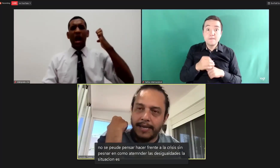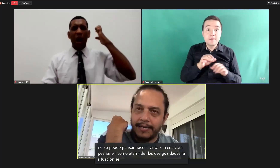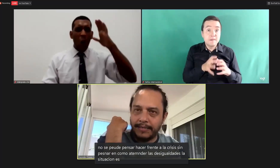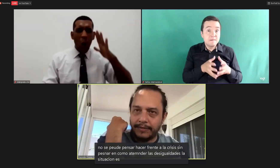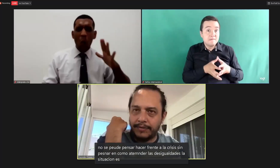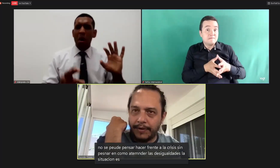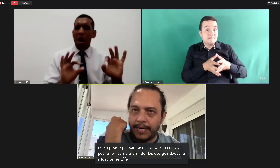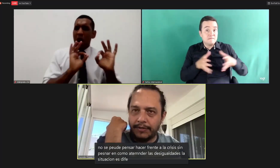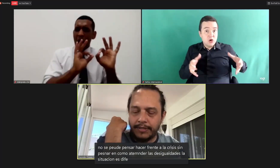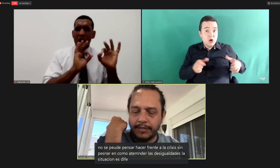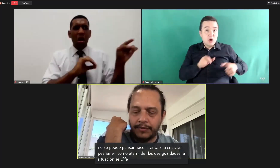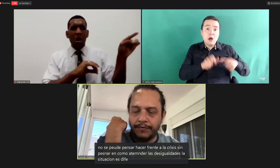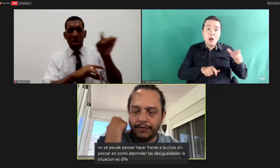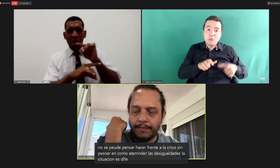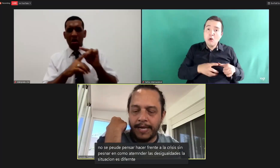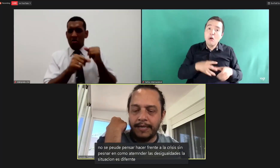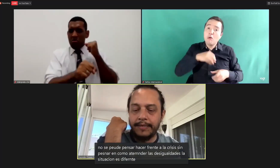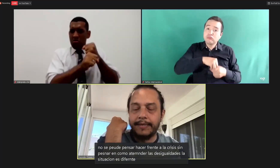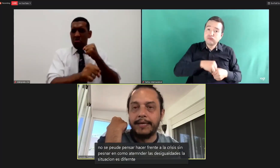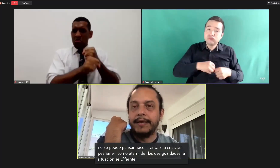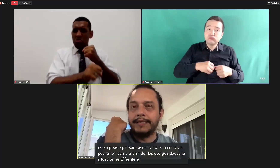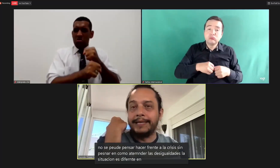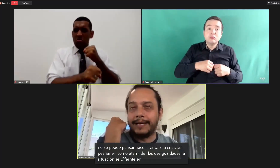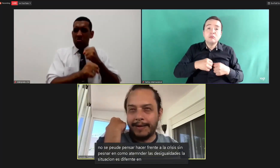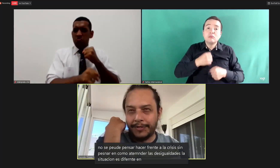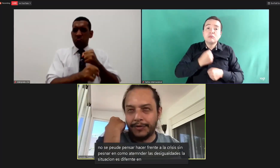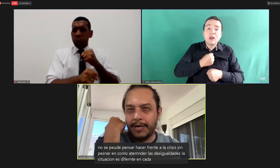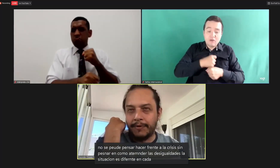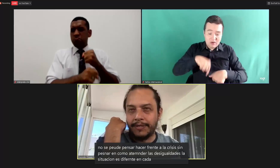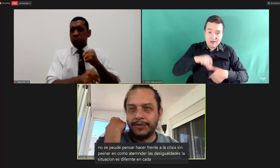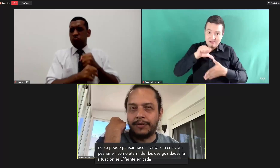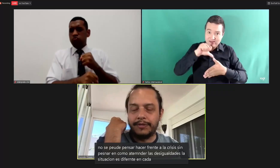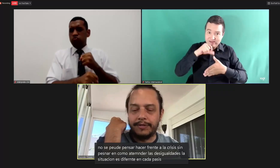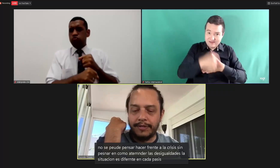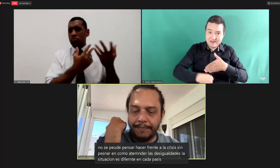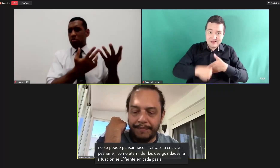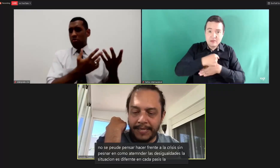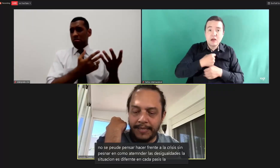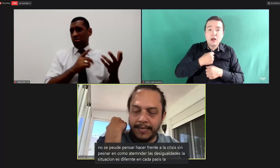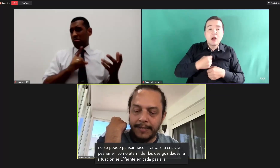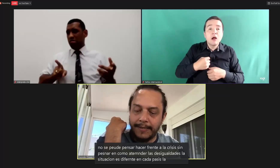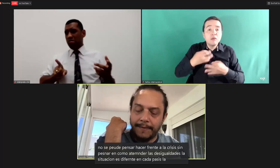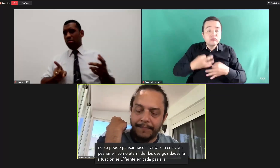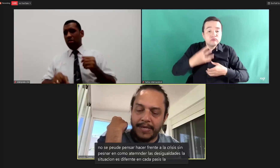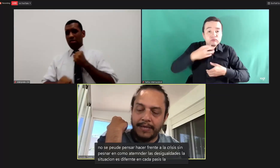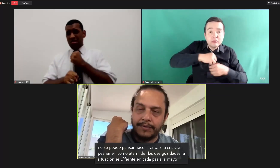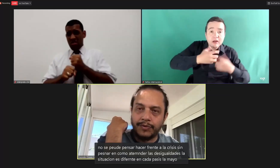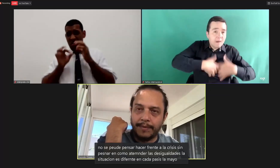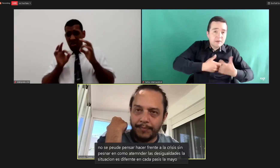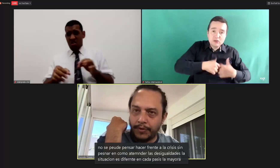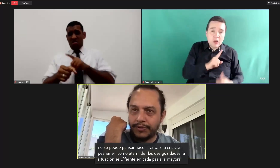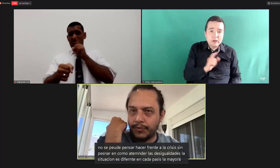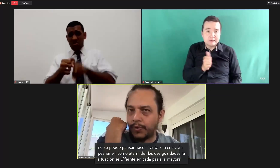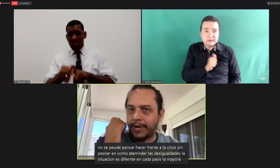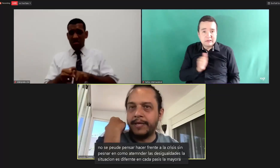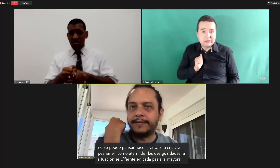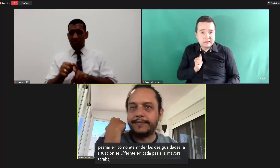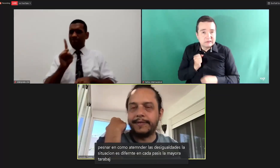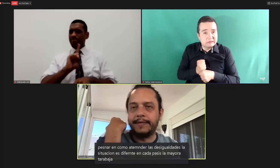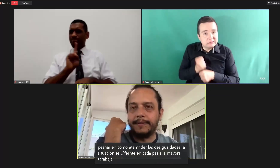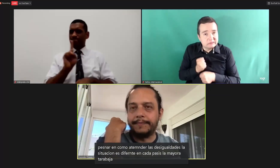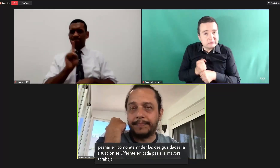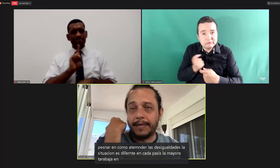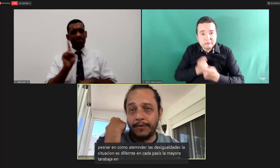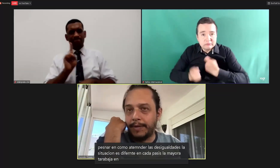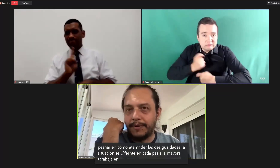encuentra trabajando en el sector informal y la gran mayoría de la población depende de sus apoyos y sus